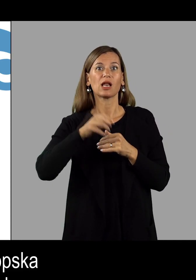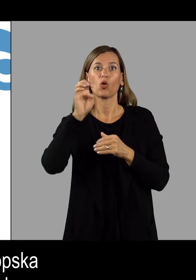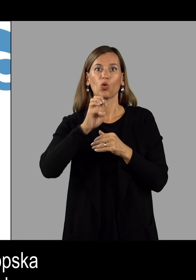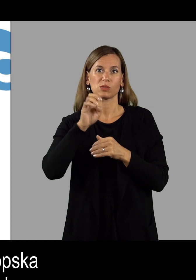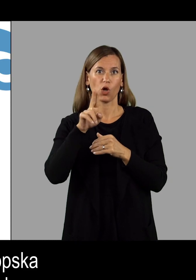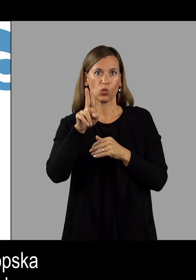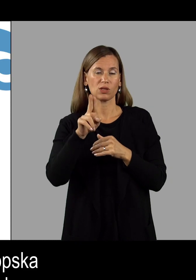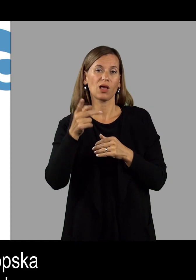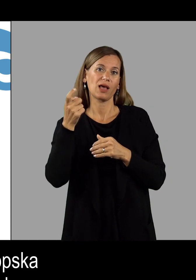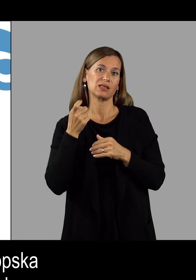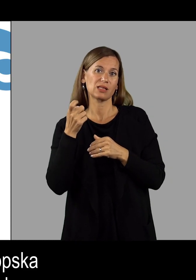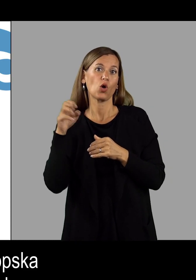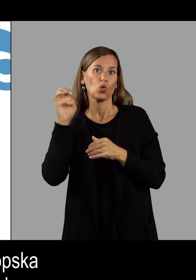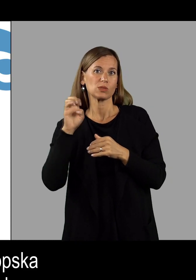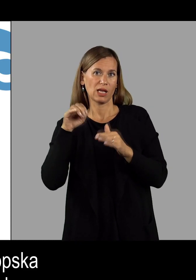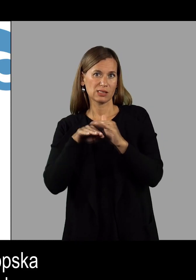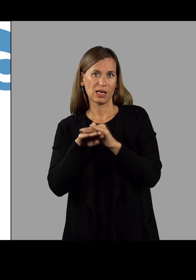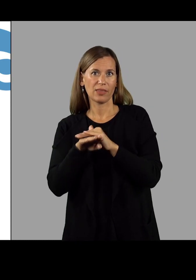tehnologije.